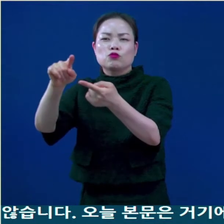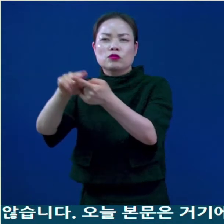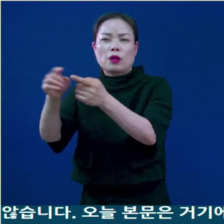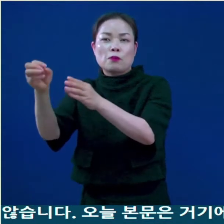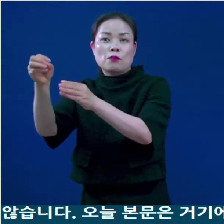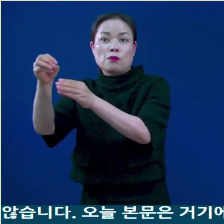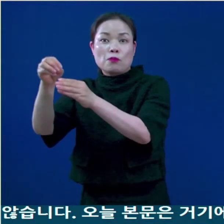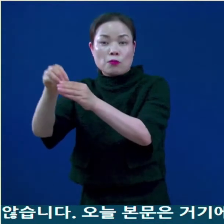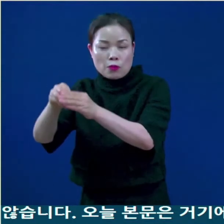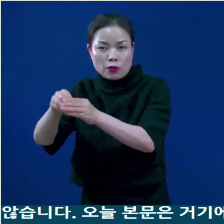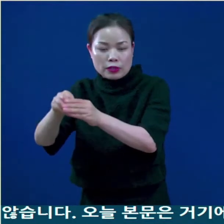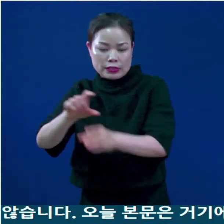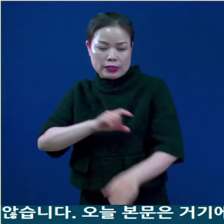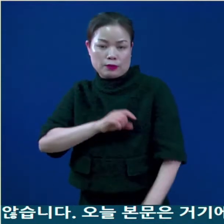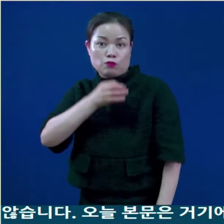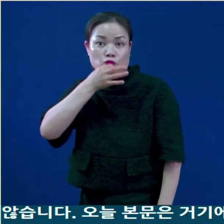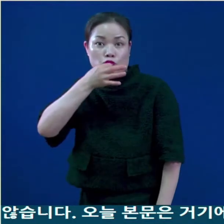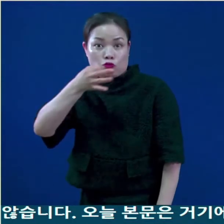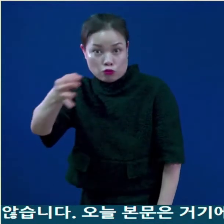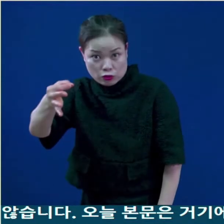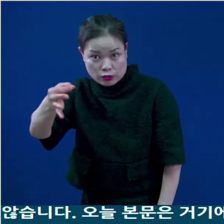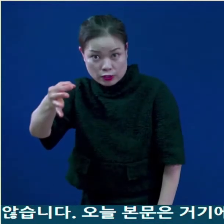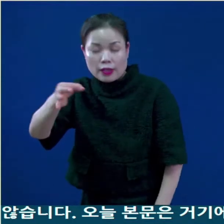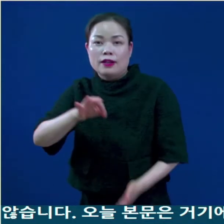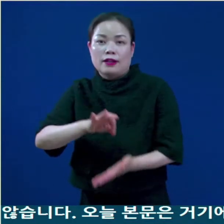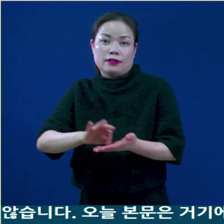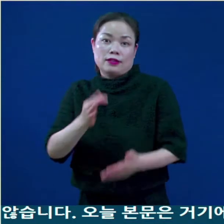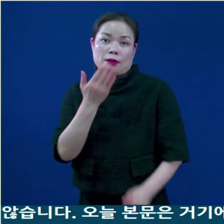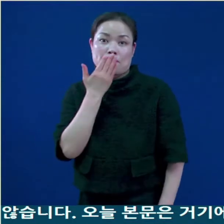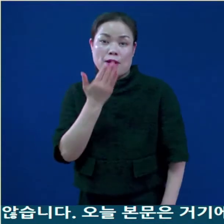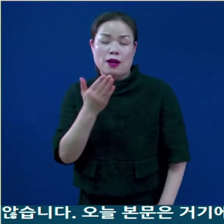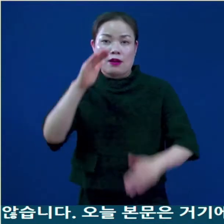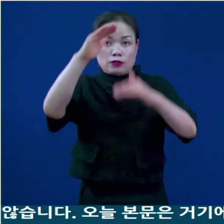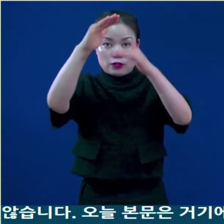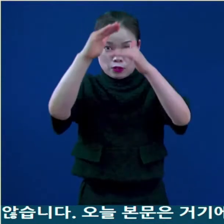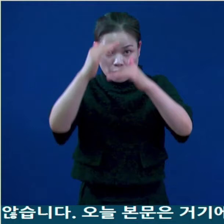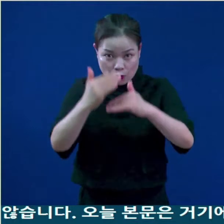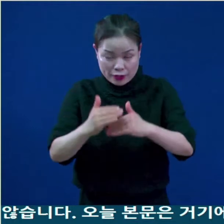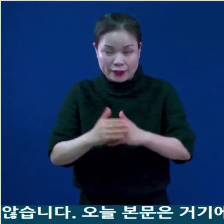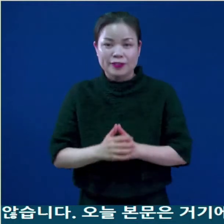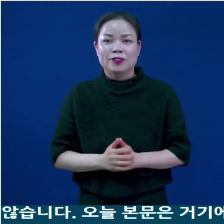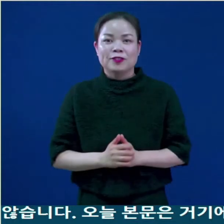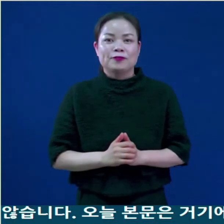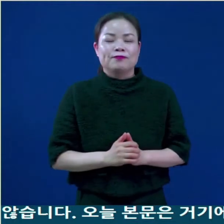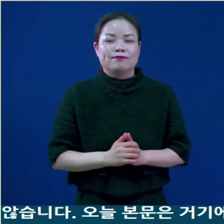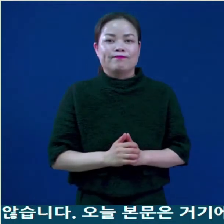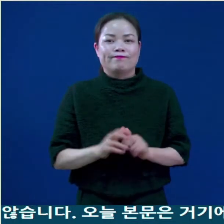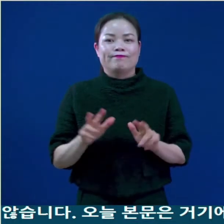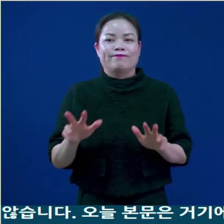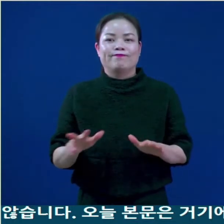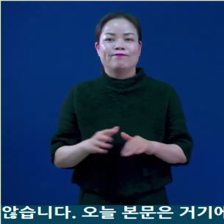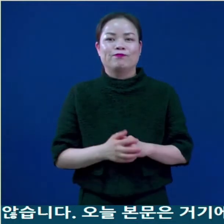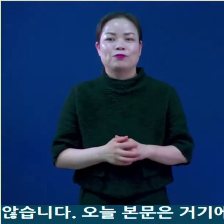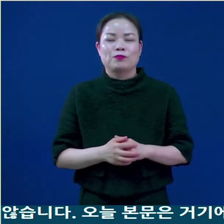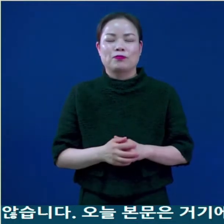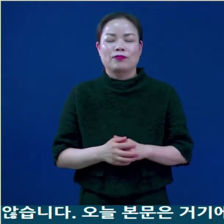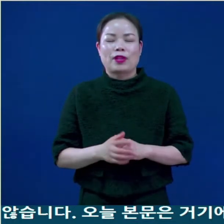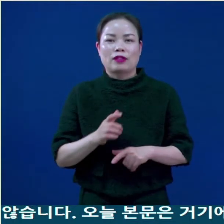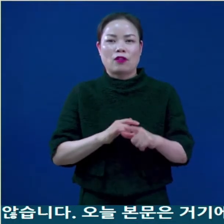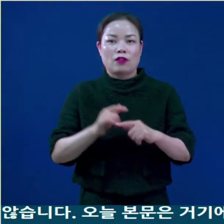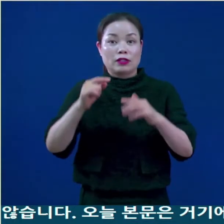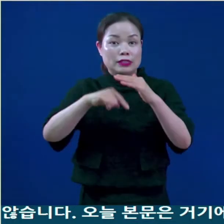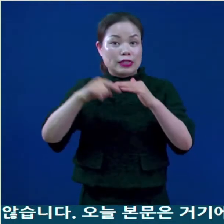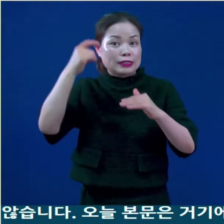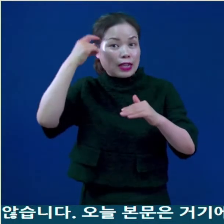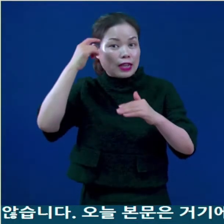함의하고 있는 칭호로 사용할 수 있는데, 오늘 본문이 그런 내용입니다. 자, 여기서 이제 한 걸음 더